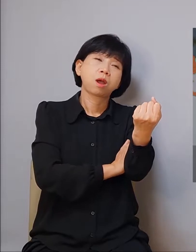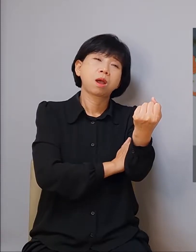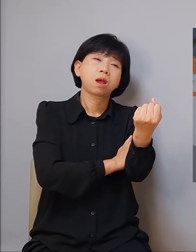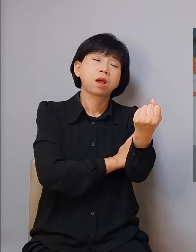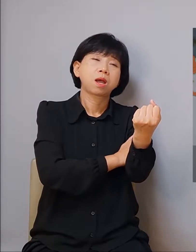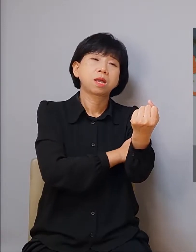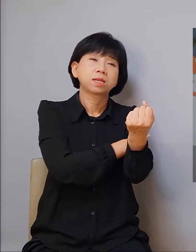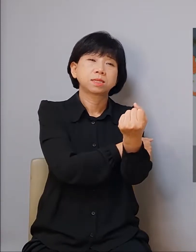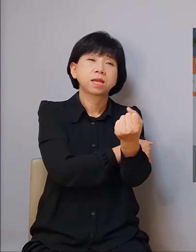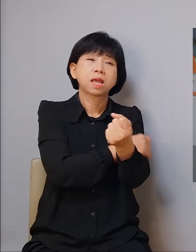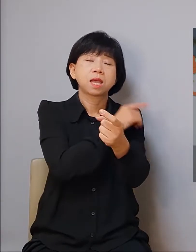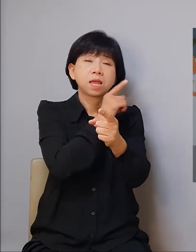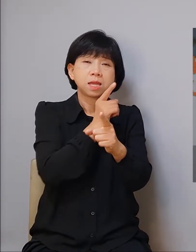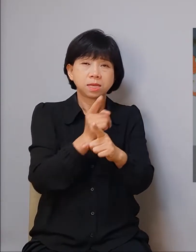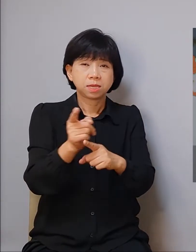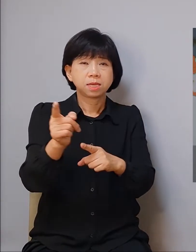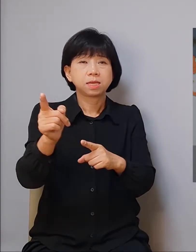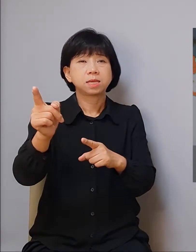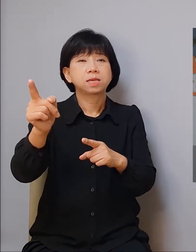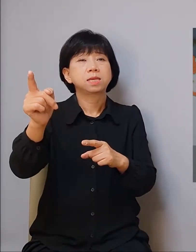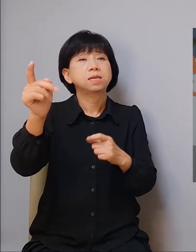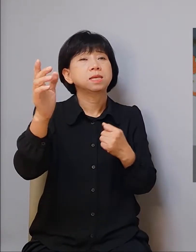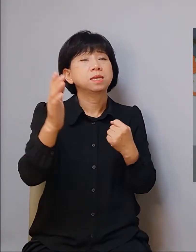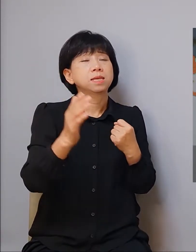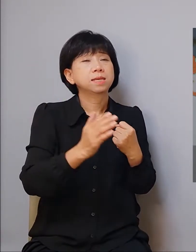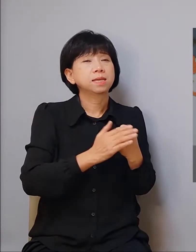사망 권세